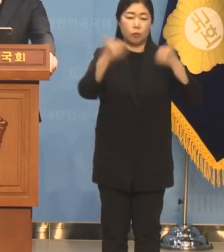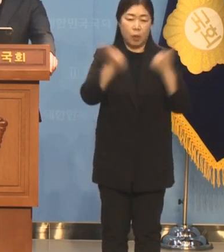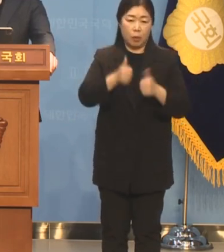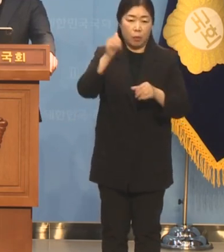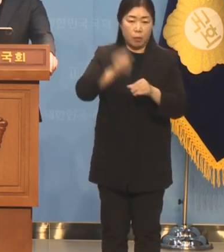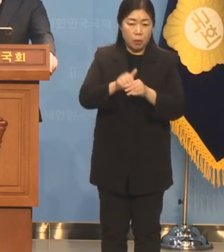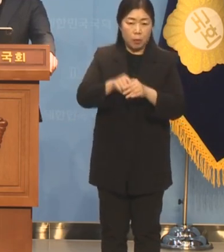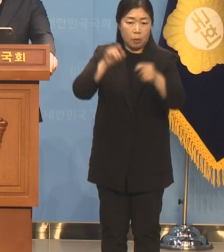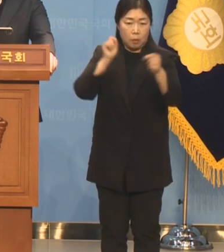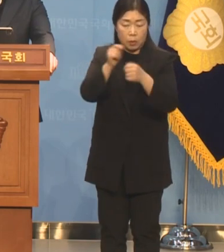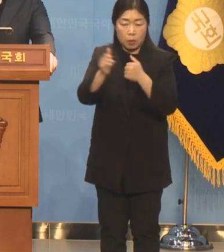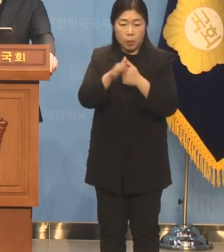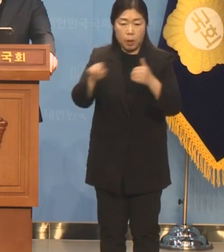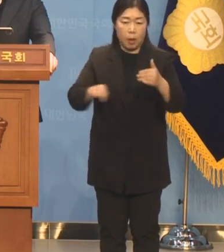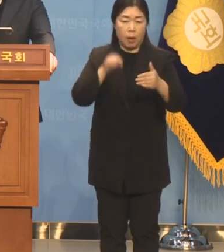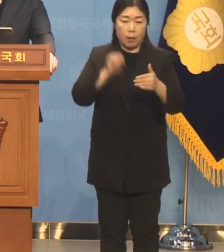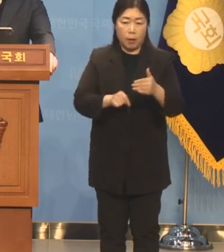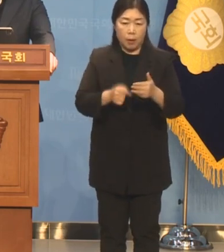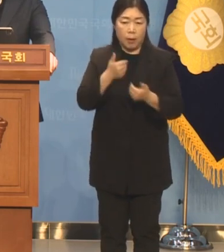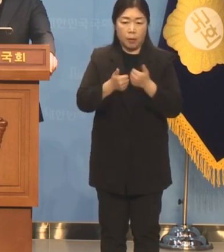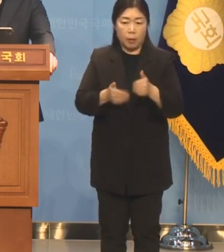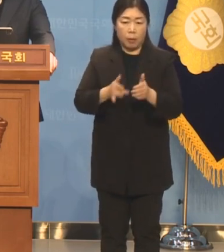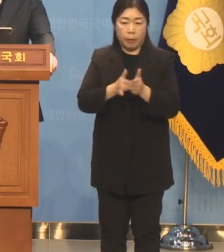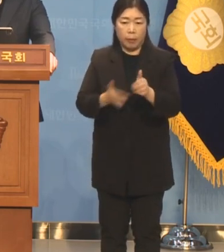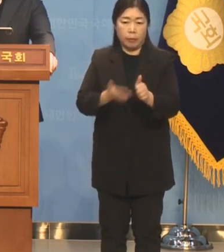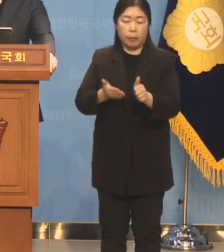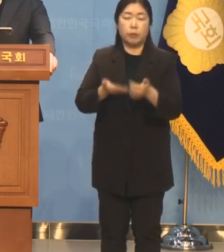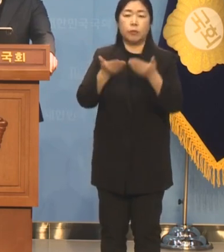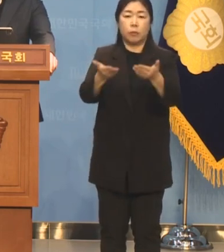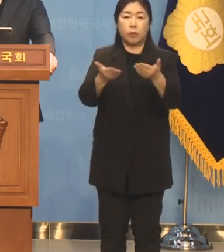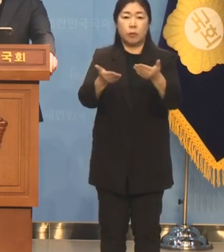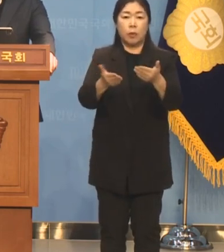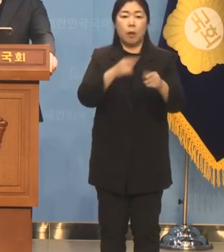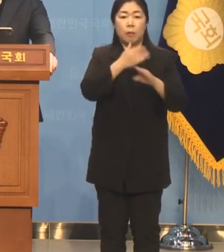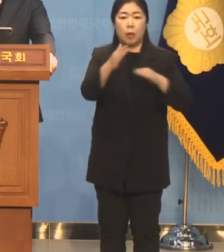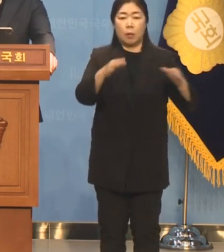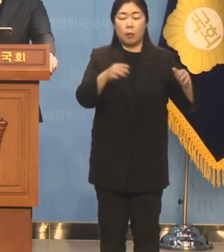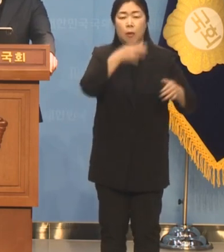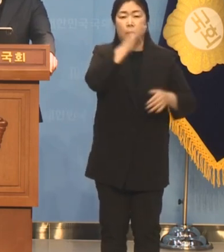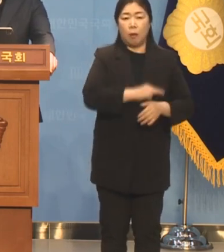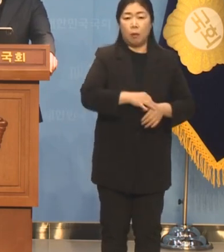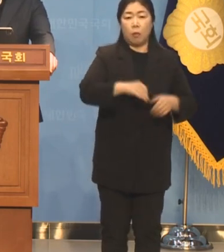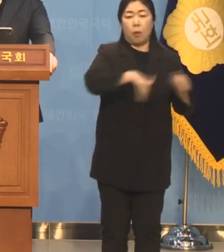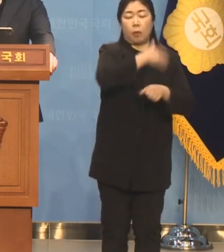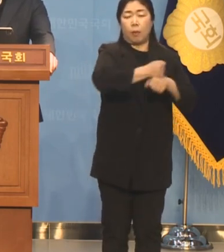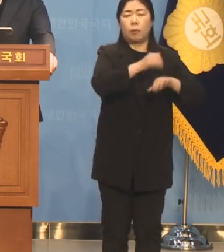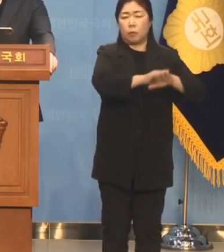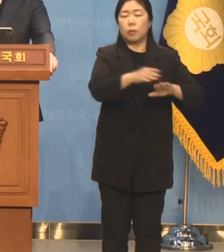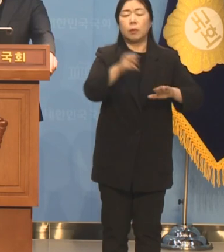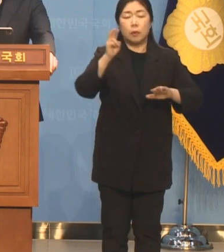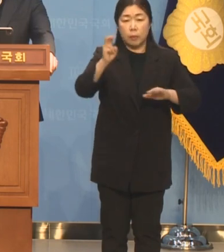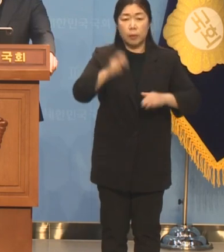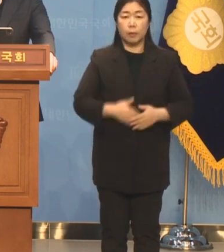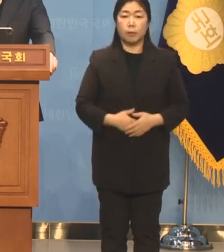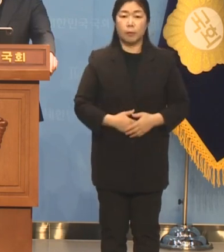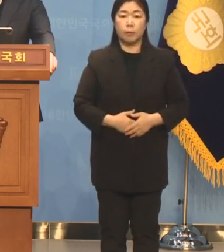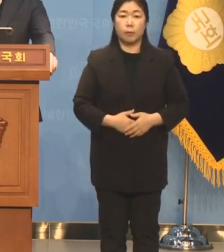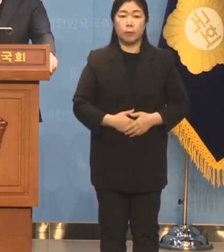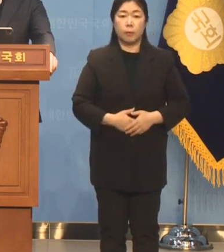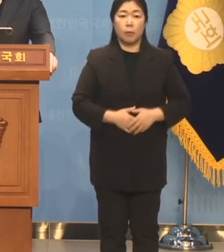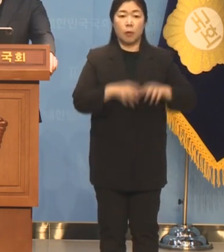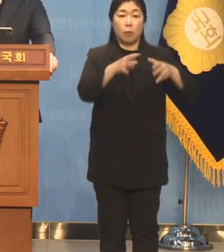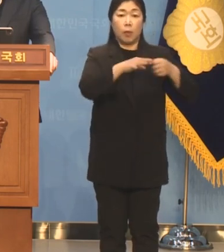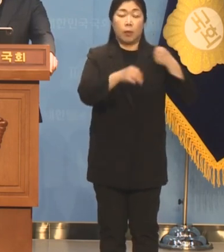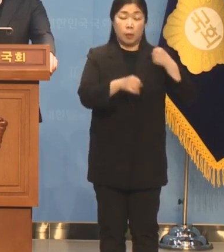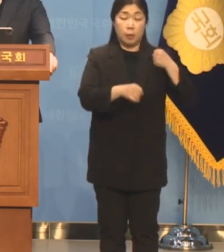내부 갈등을 유발함으로써 자신들에게 유리한 환경을 조성하기 위함일 것입니다. 국민의힘과 윤석열